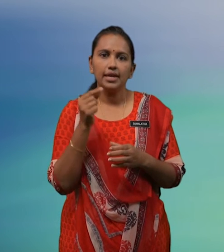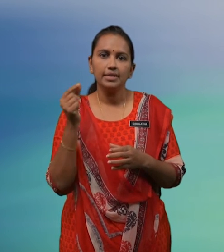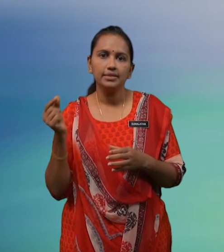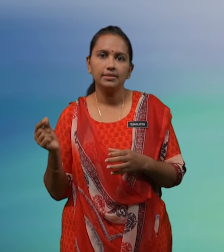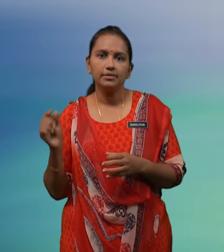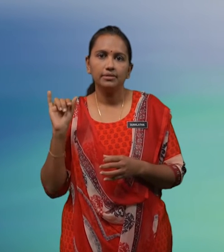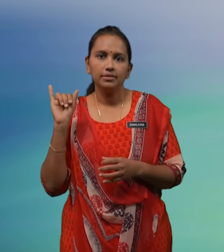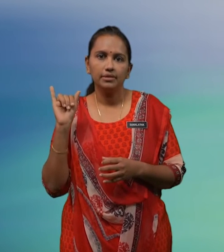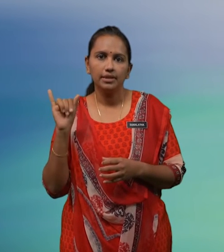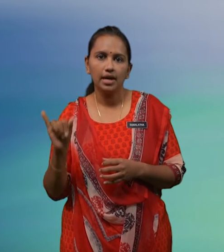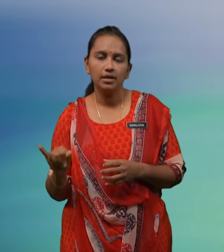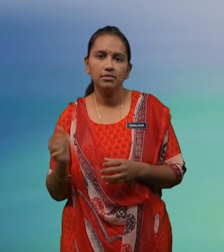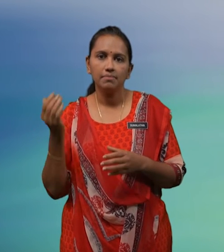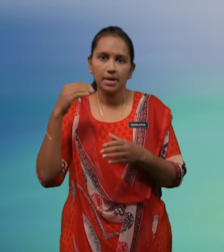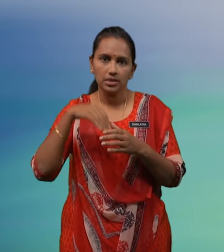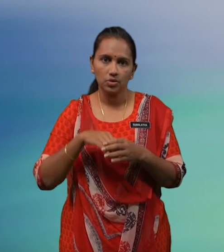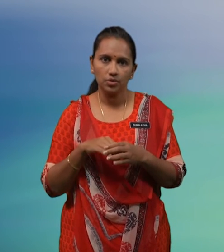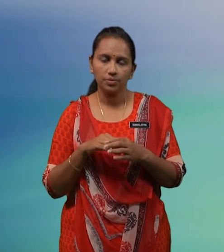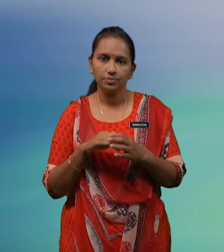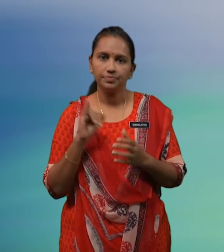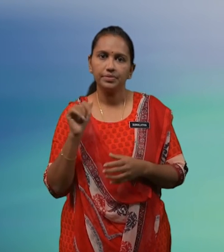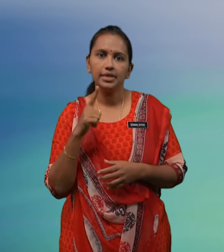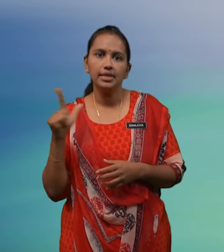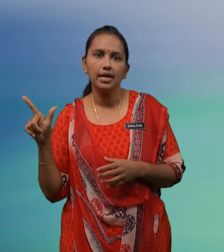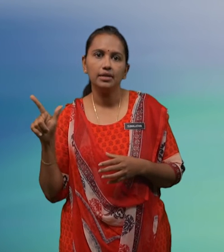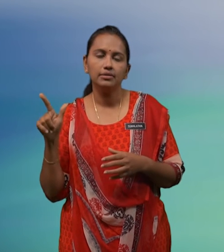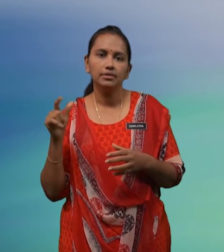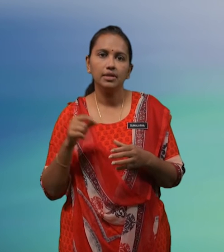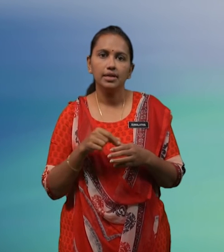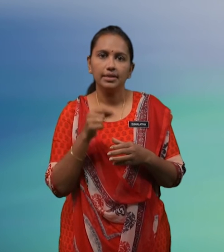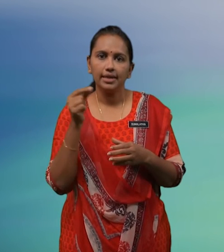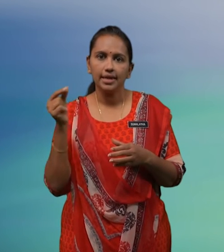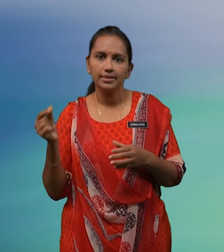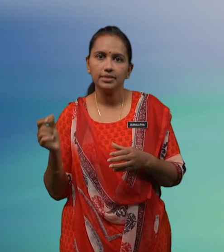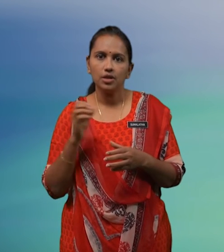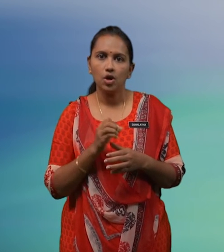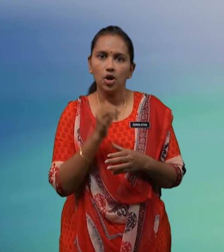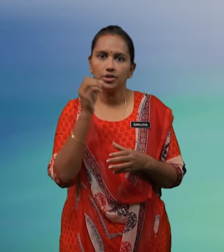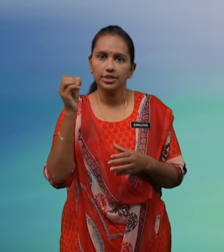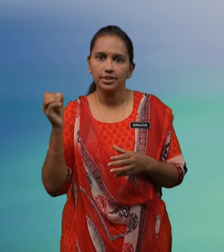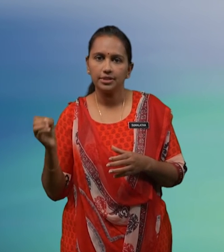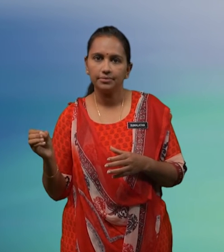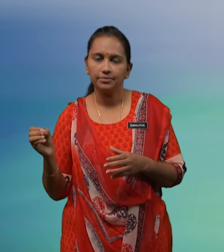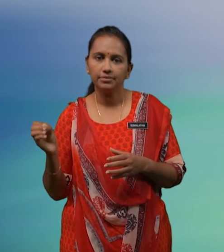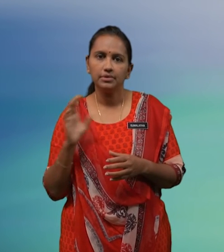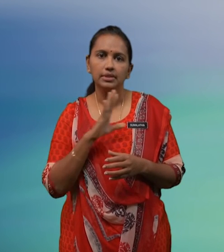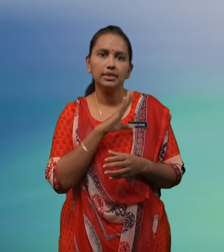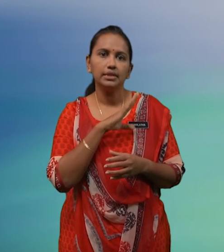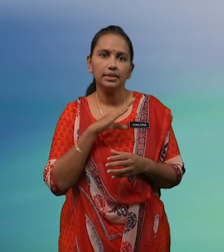Gas yang masuk ialah gas oksigen